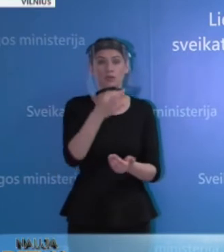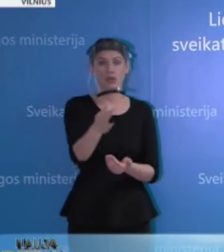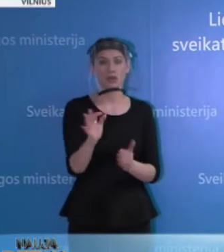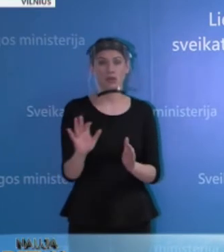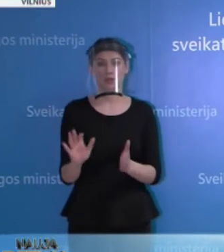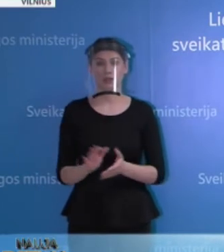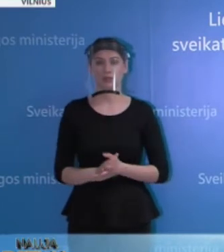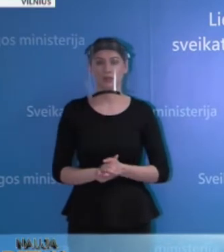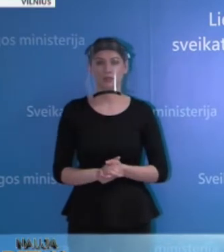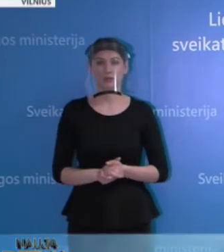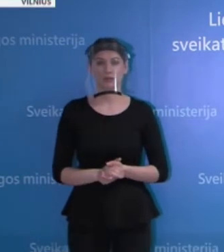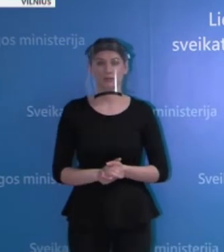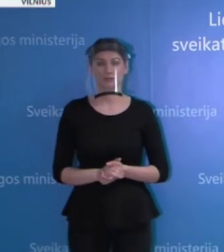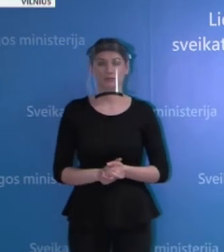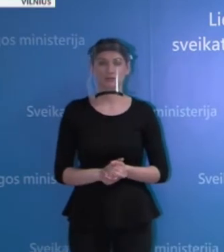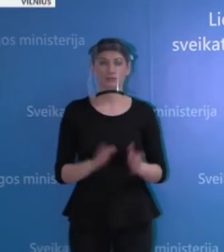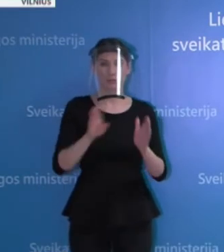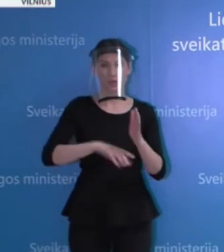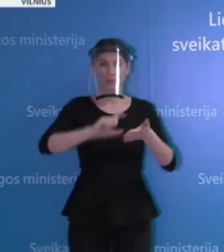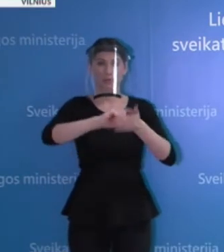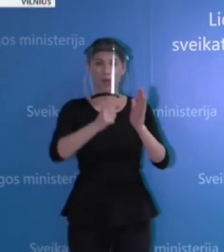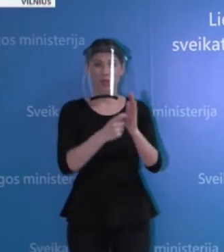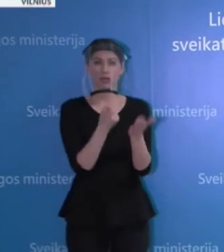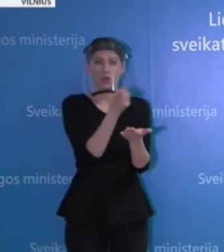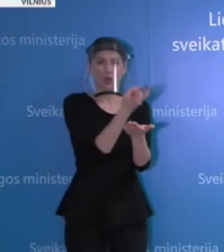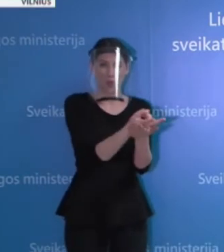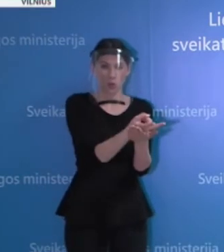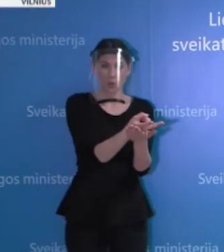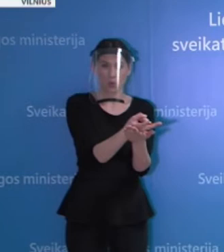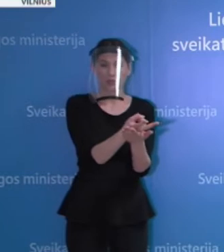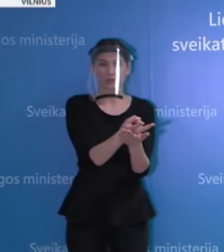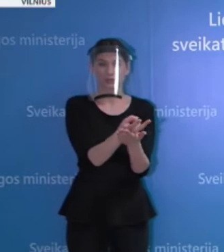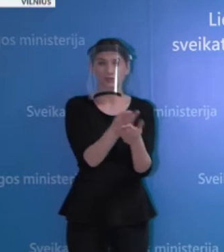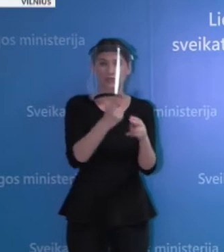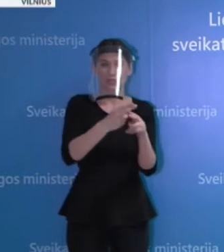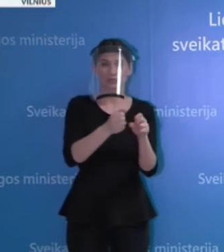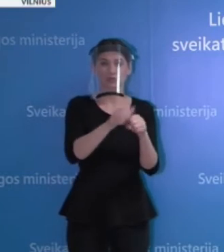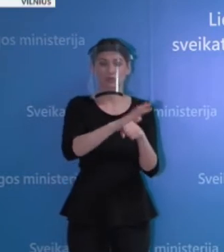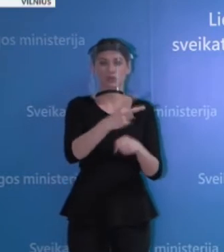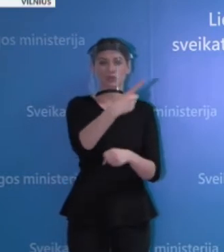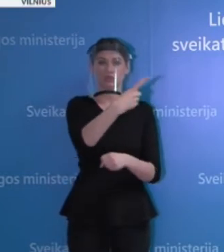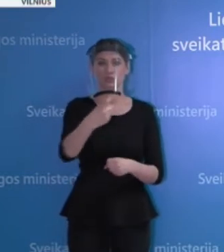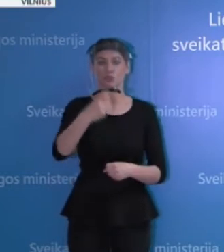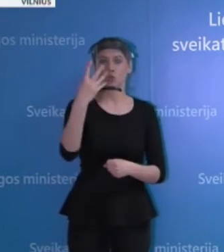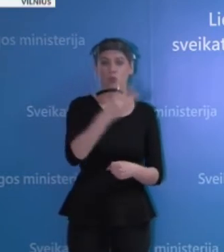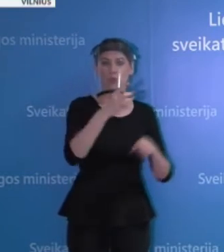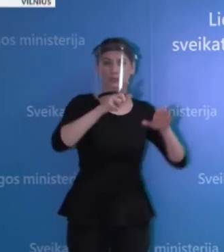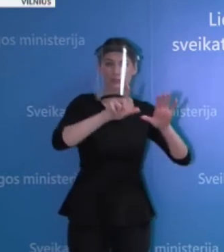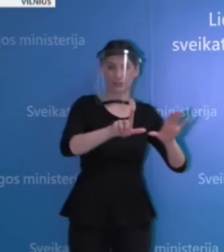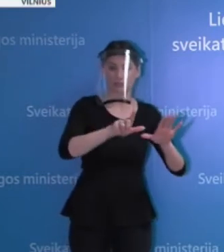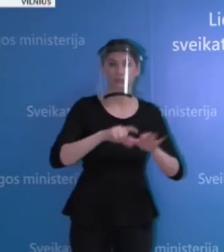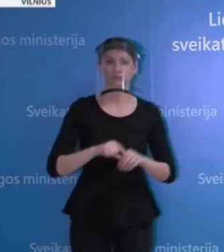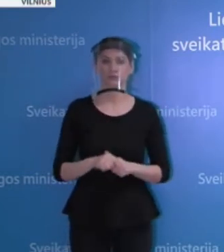tai stacionare šiuo metu dėl COVID-19 gydomi yra 147